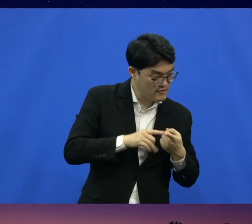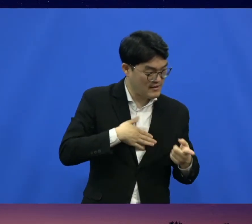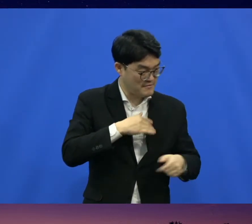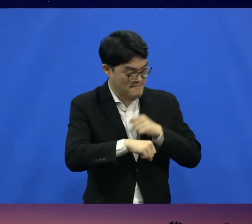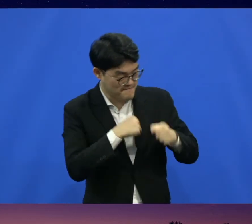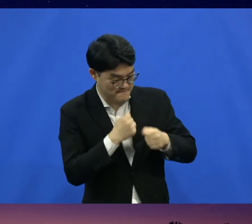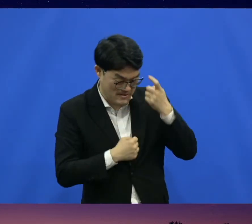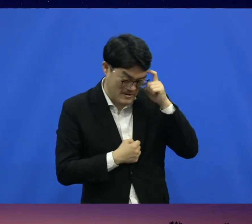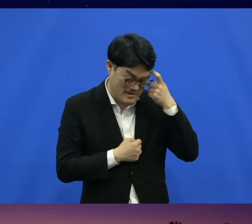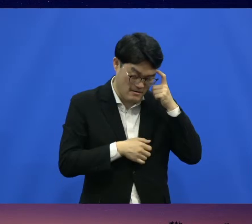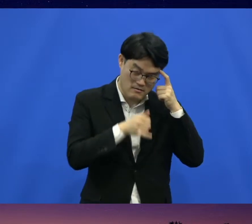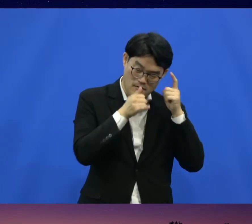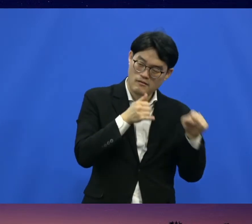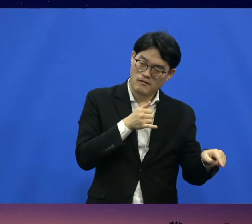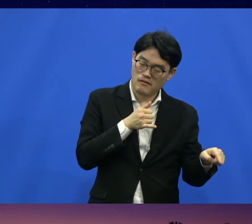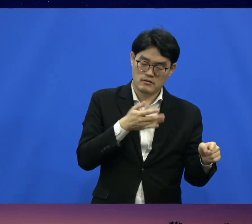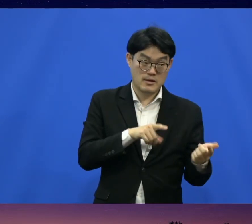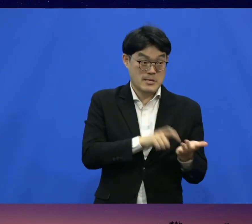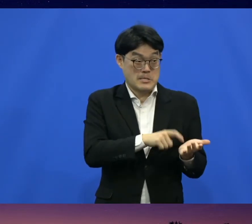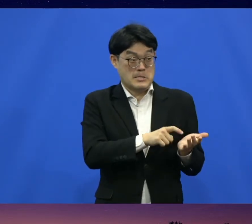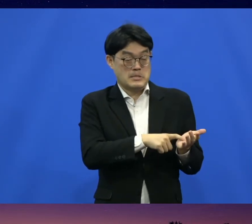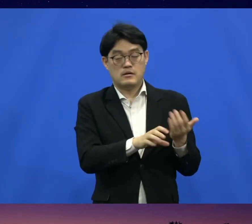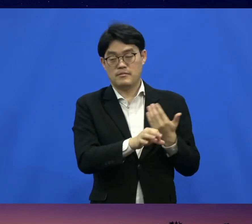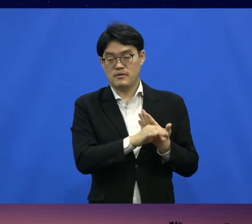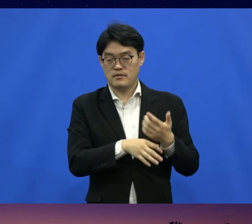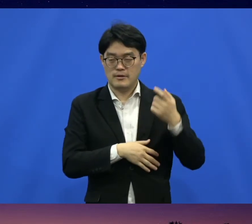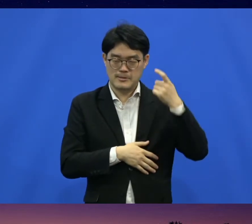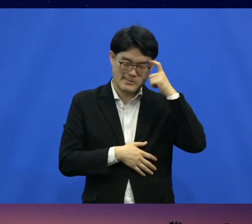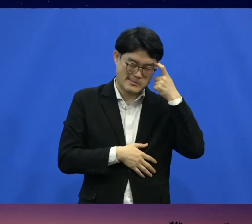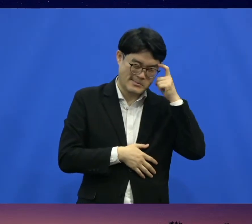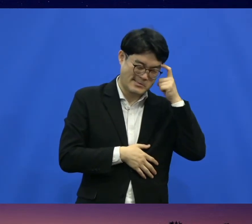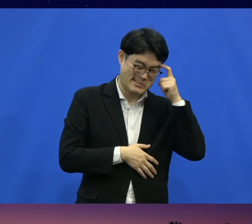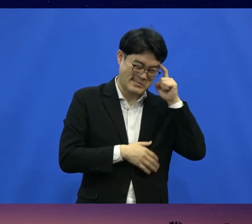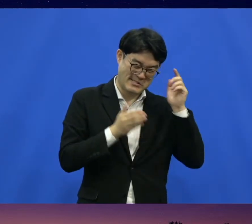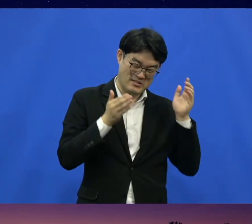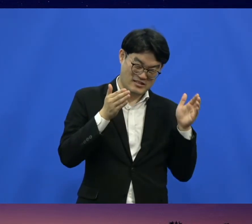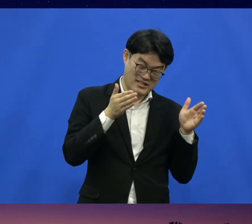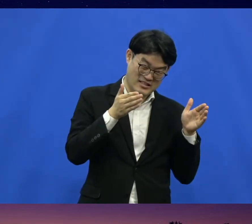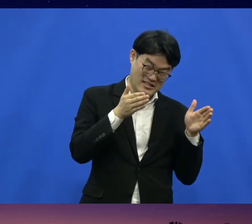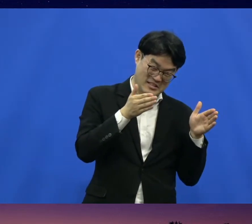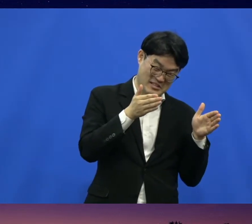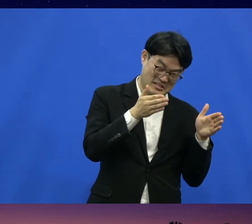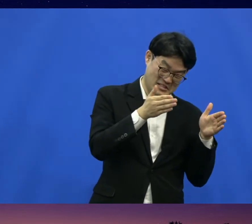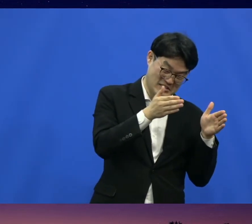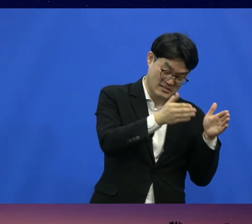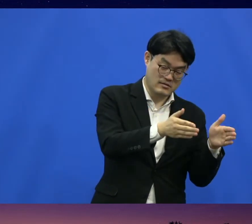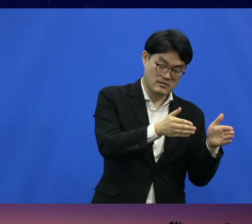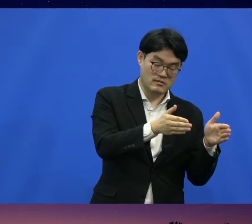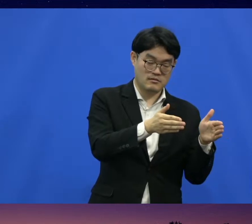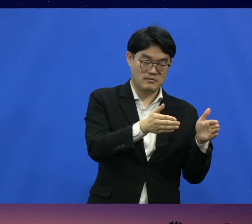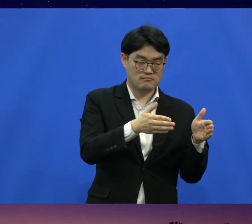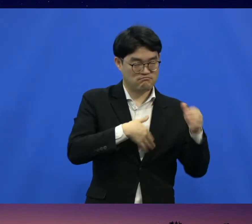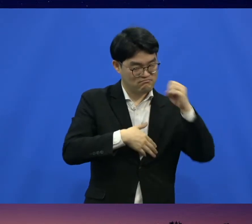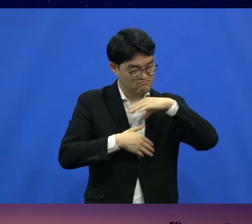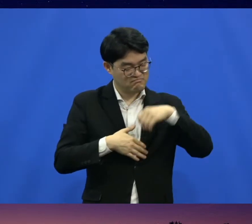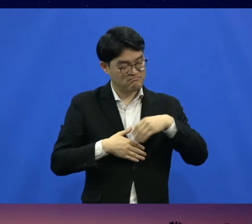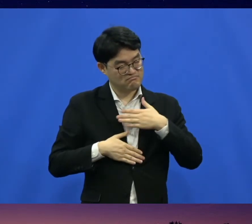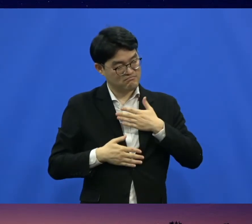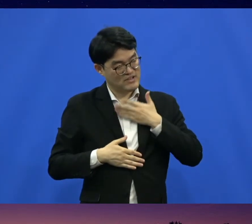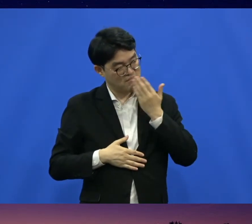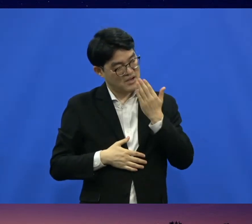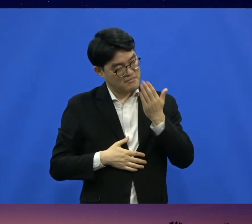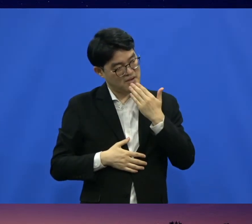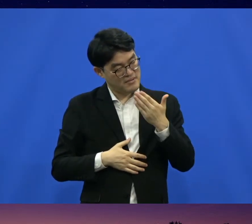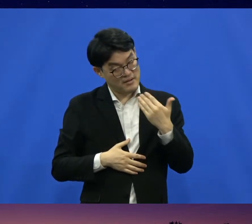근데 급하면 내가 내 생각에 몰두하고 그냥 내가 하면 된다고 생각하는 거죠, 여러분.